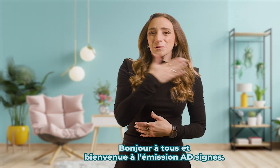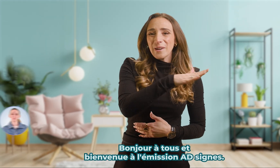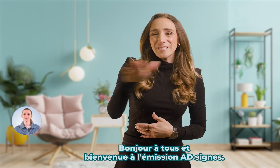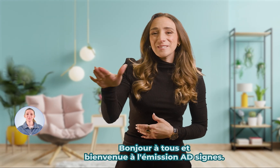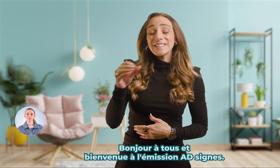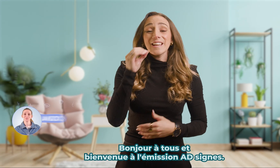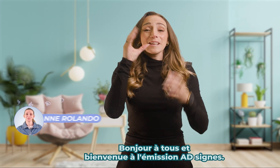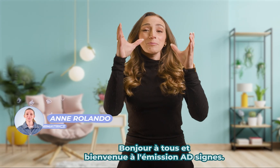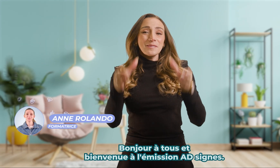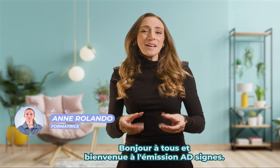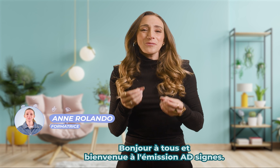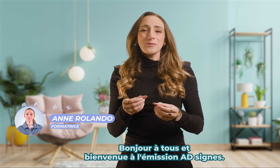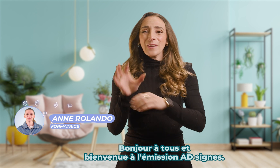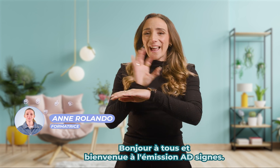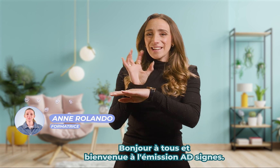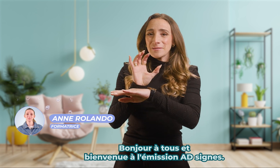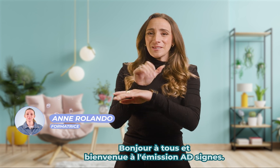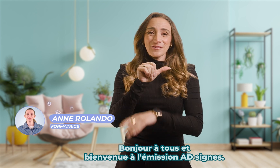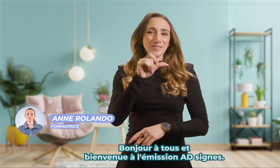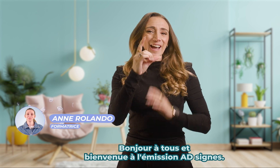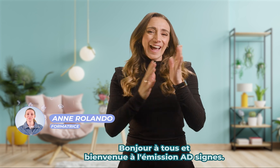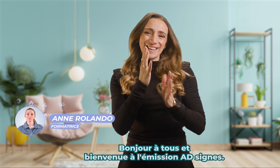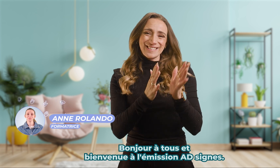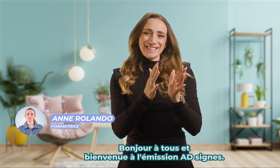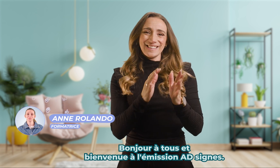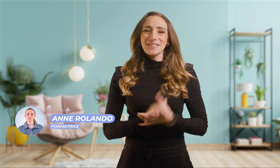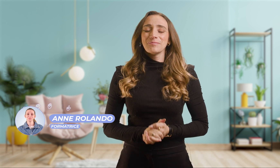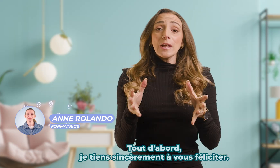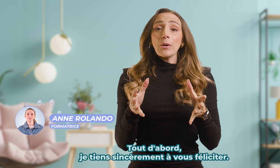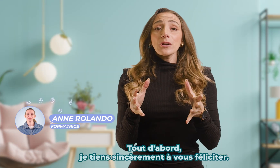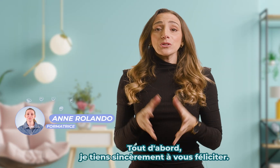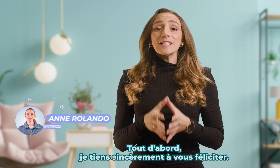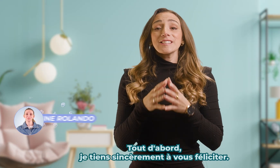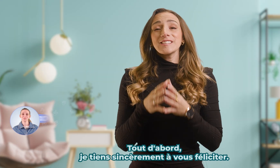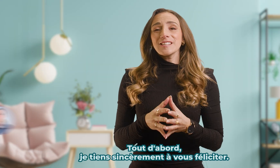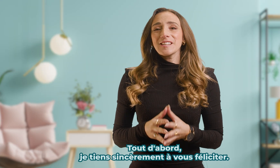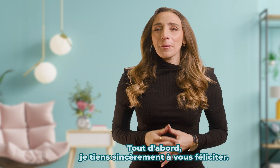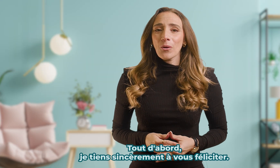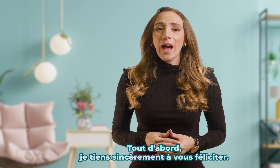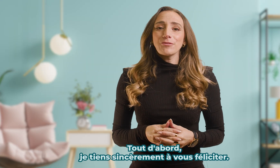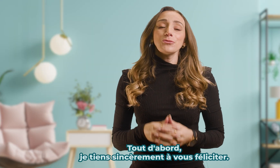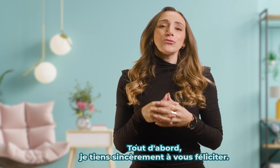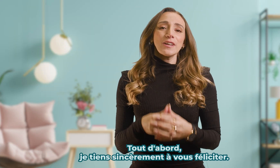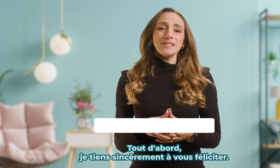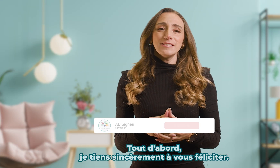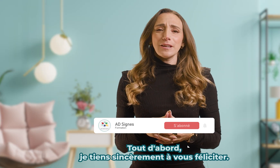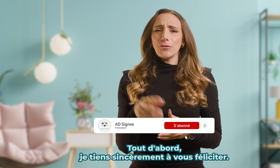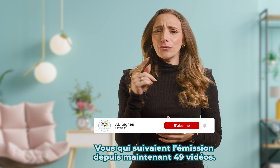Bonjour à tous et bienvenue à l'émission À des signes. Tout d'abord, je tiens sincèrement à vous féliciter, vous